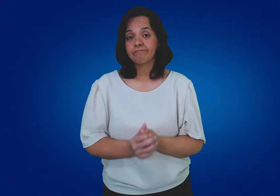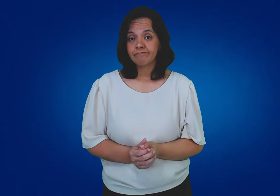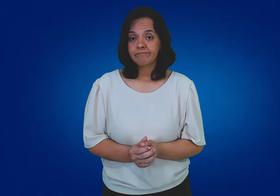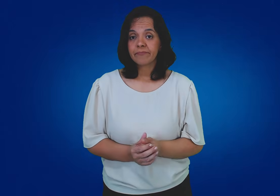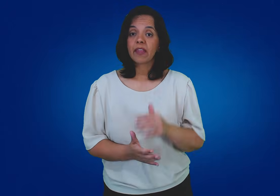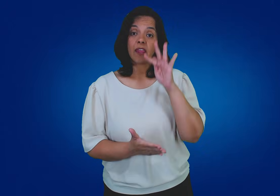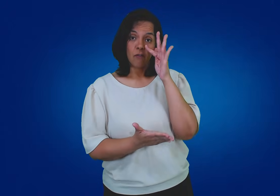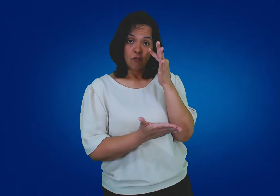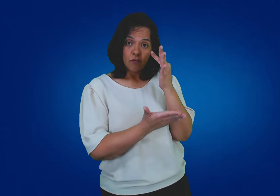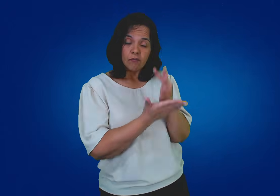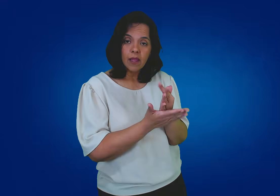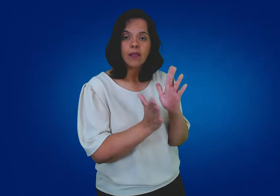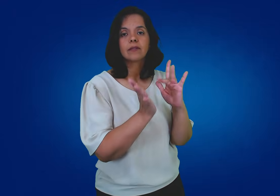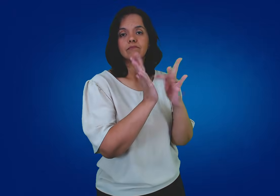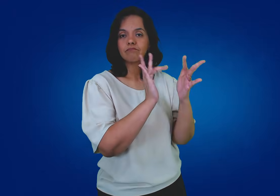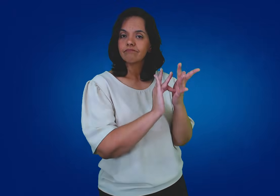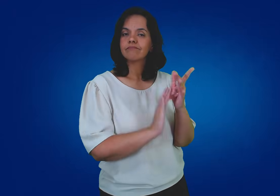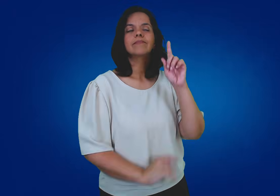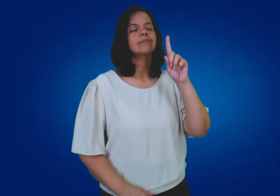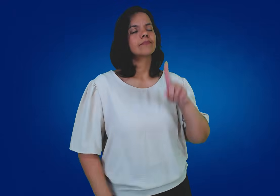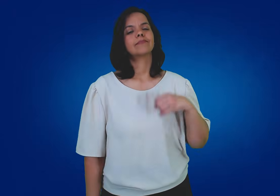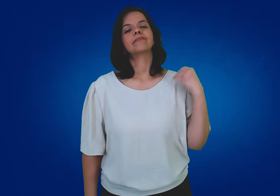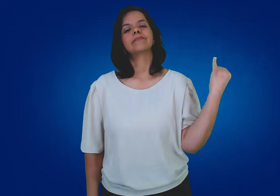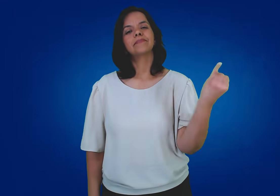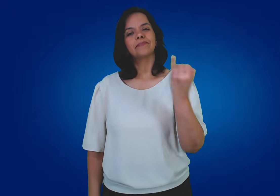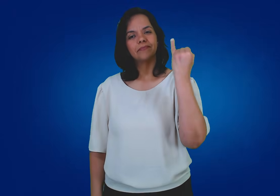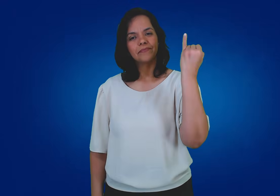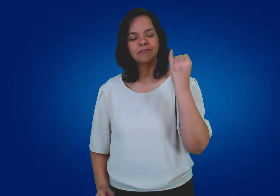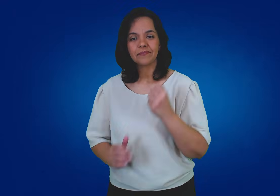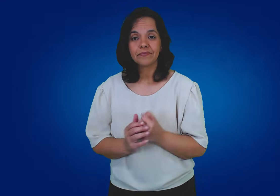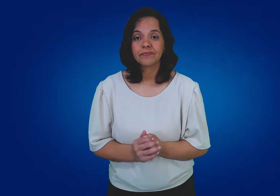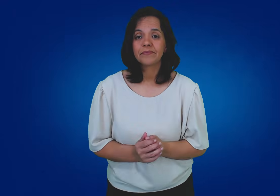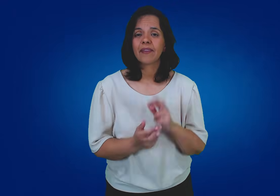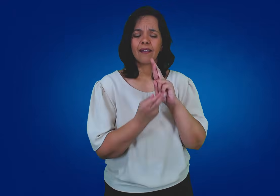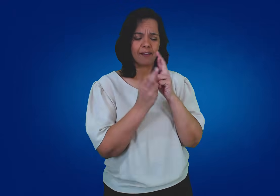Nós precisamos confiar, ter fé em Jesus Cristo.